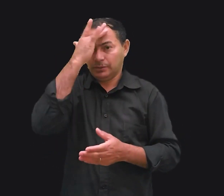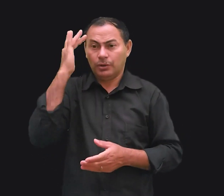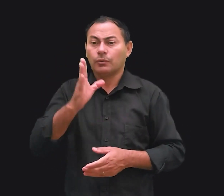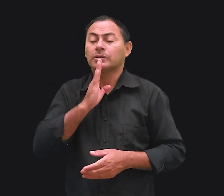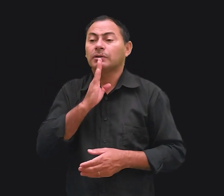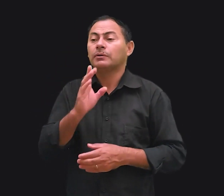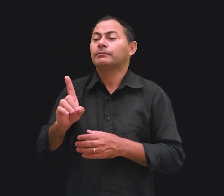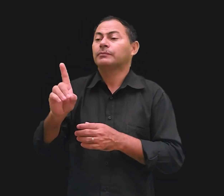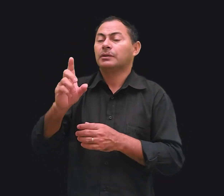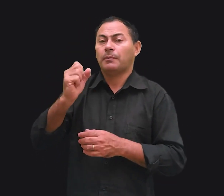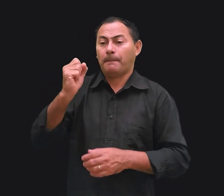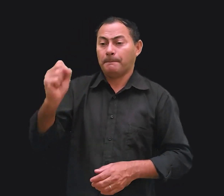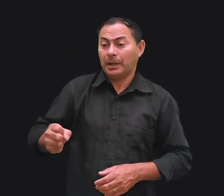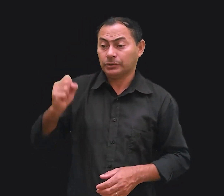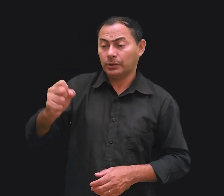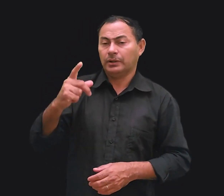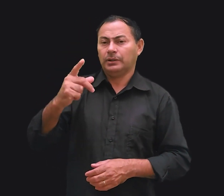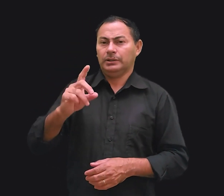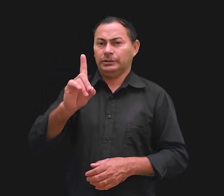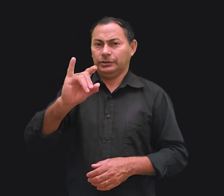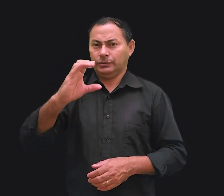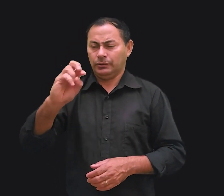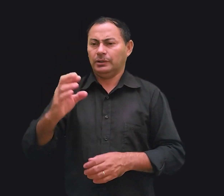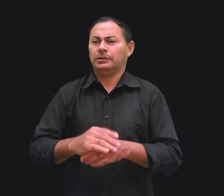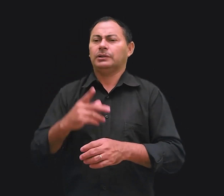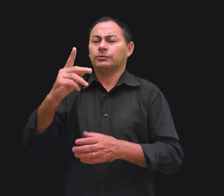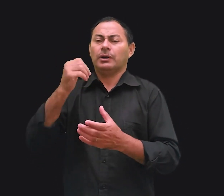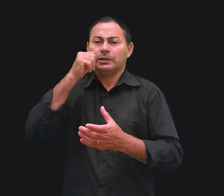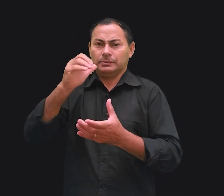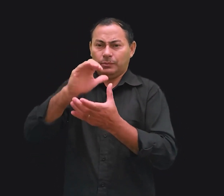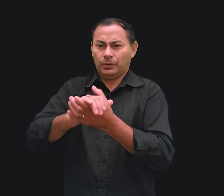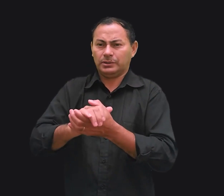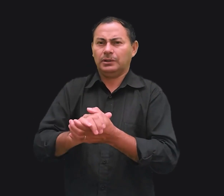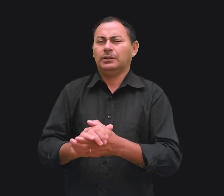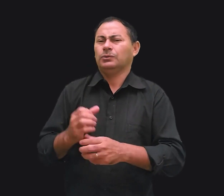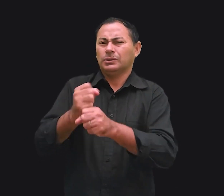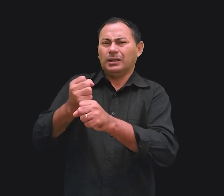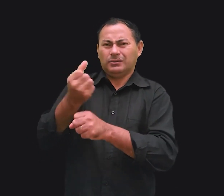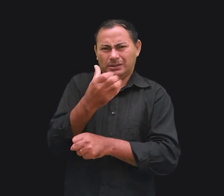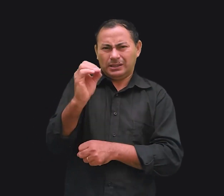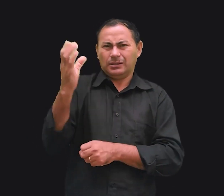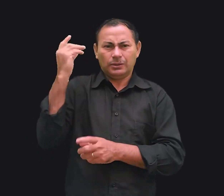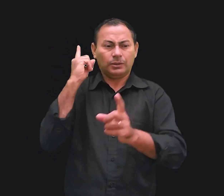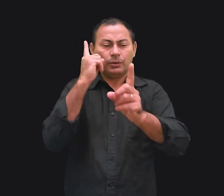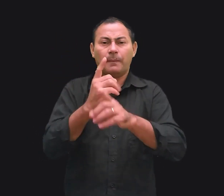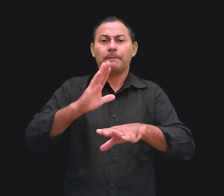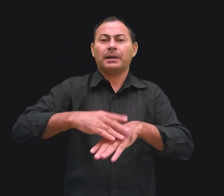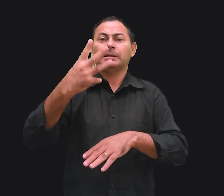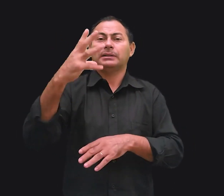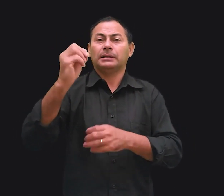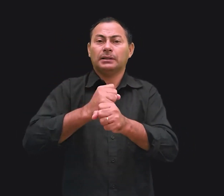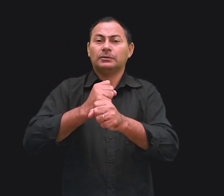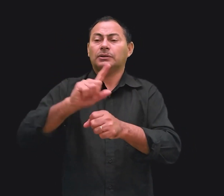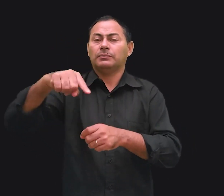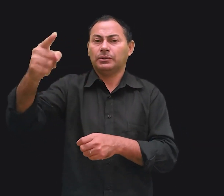que conheceram o pastor Dick Woodward e a sua esposa nos anos 60 hoje os reencontrassem, depois de mais de 30